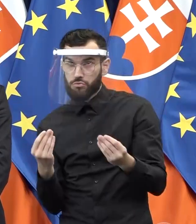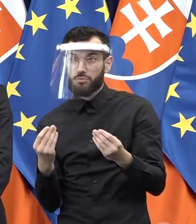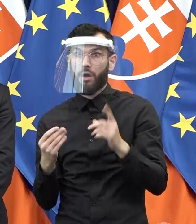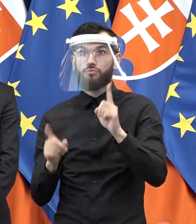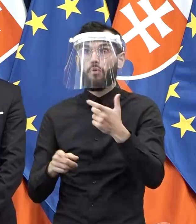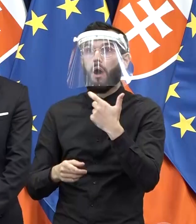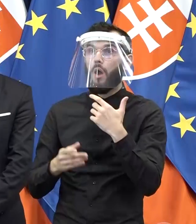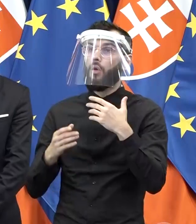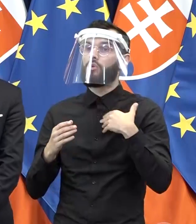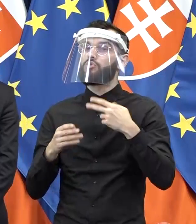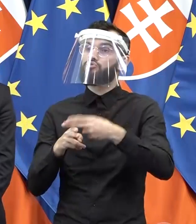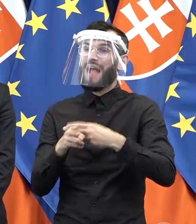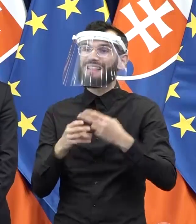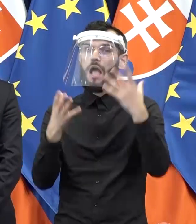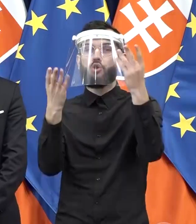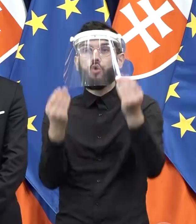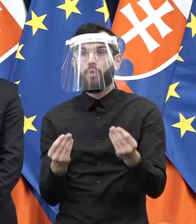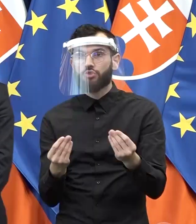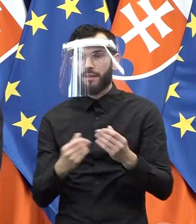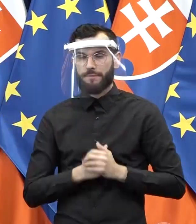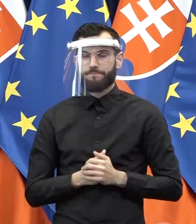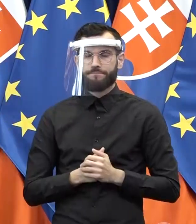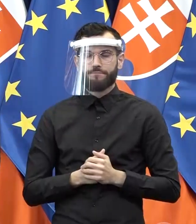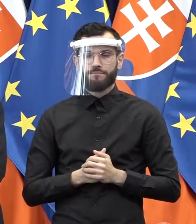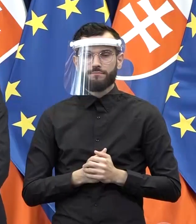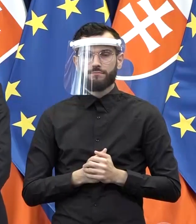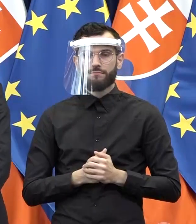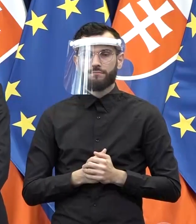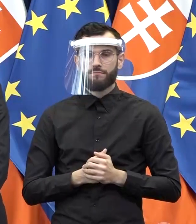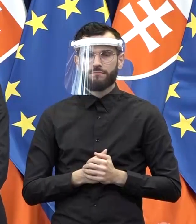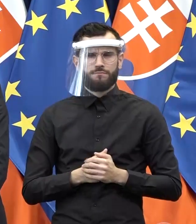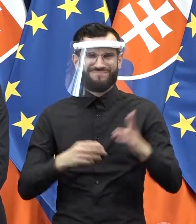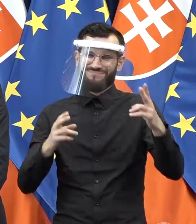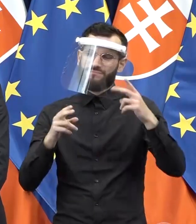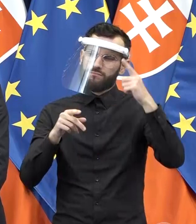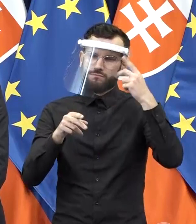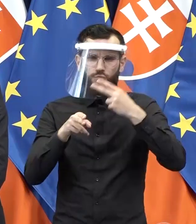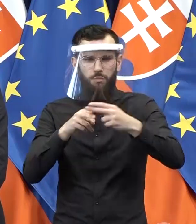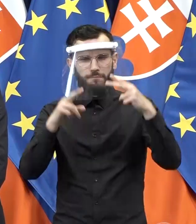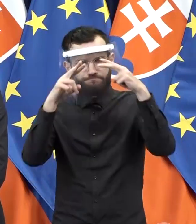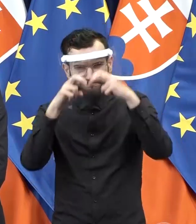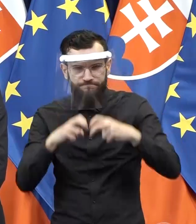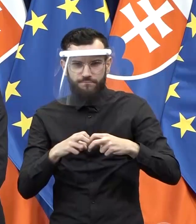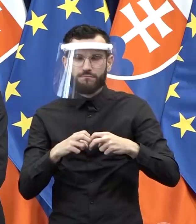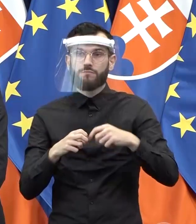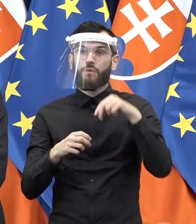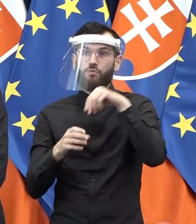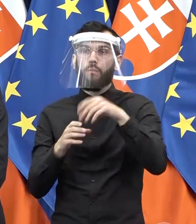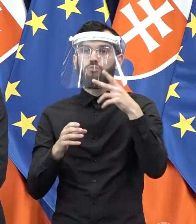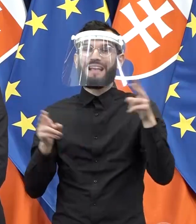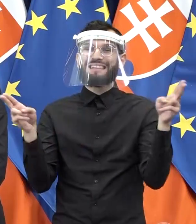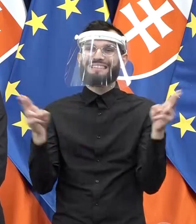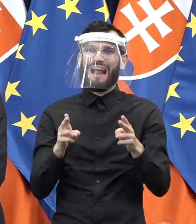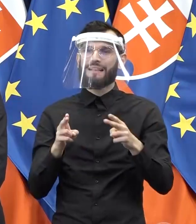ochlivniť štátny rozpočet. Takto úplne podrobnosti budete aj dnes vidieť v návrhu na skrátne